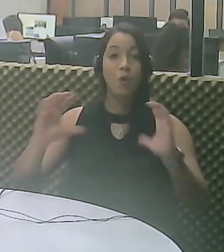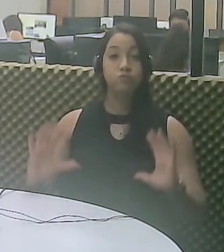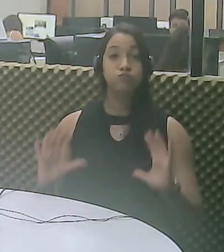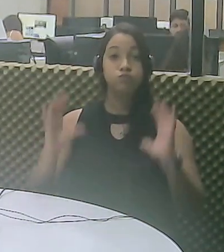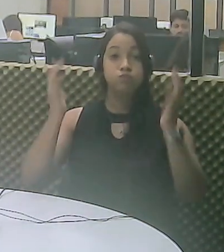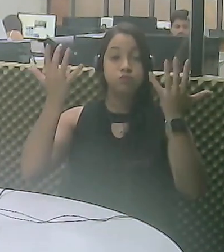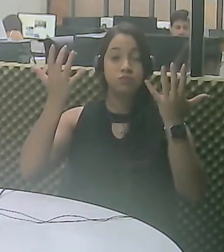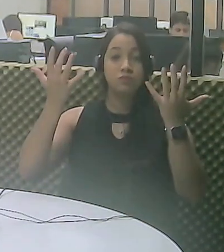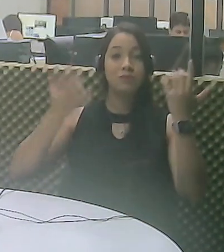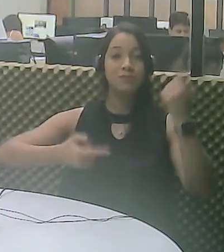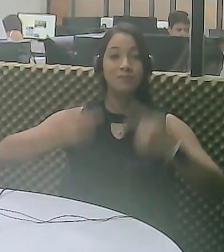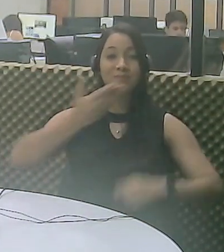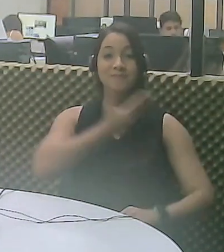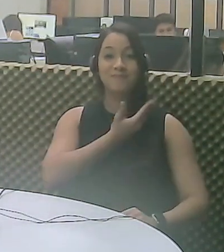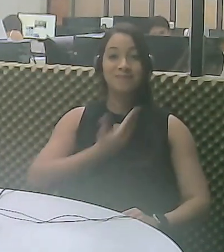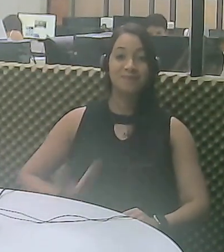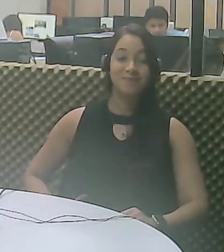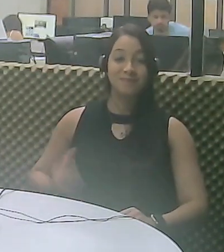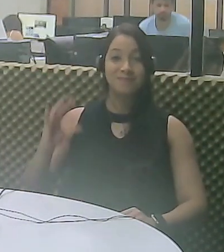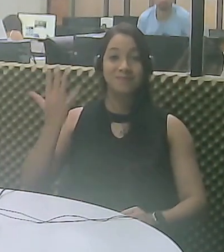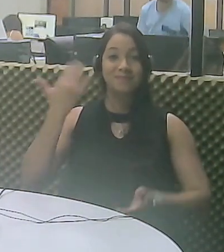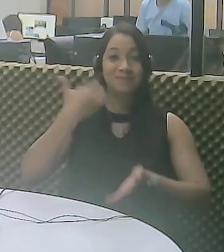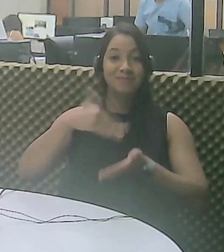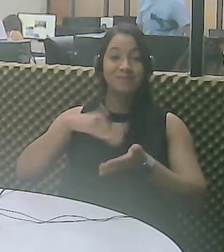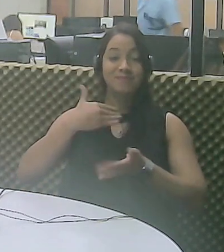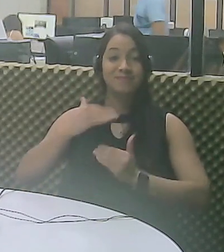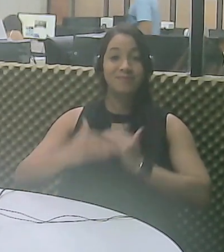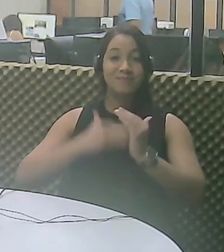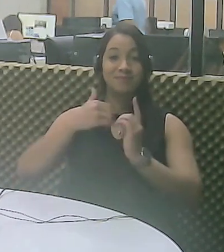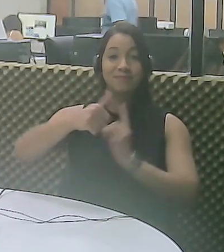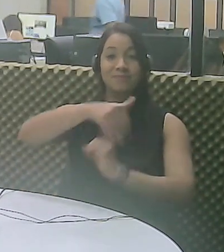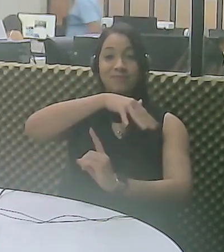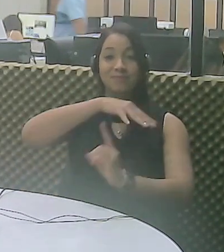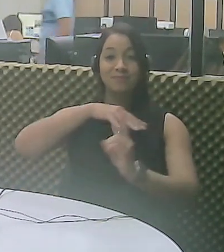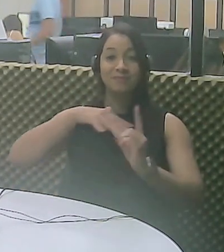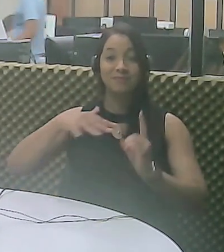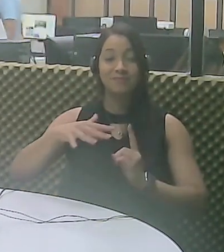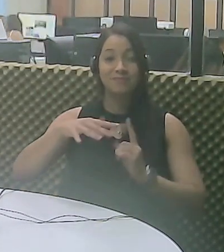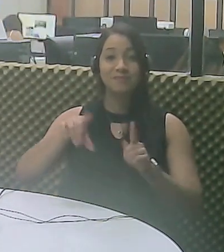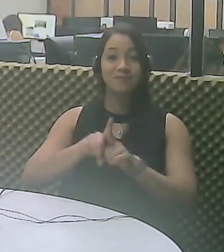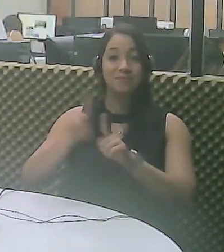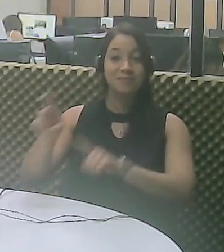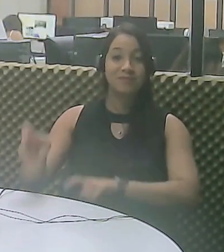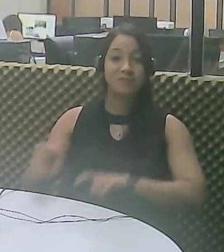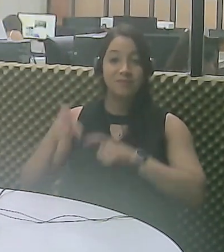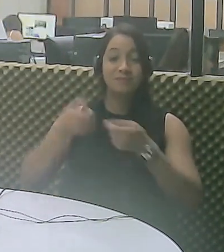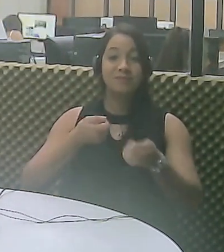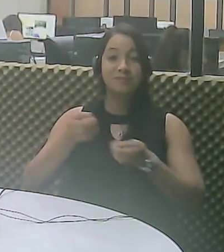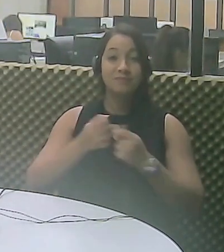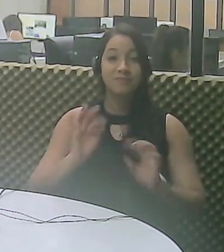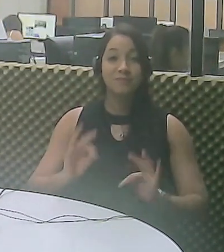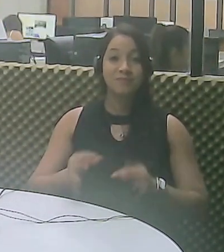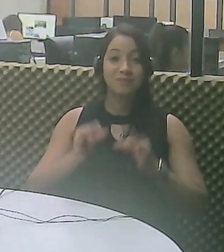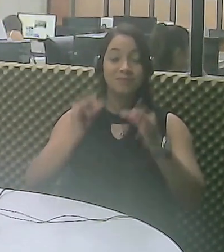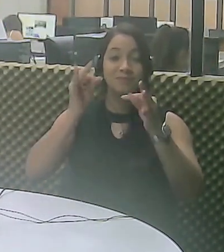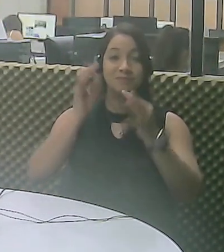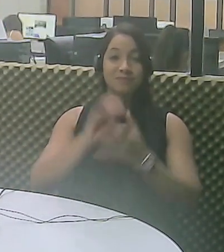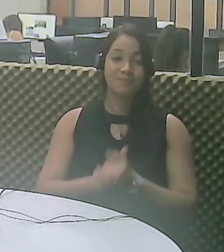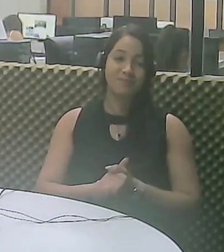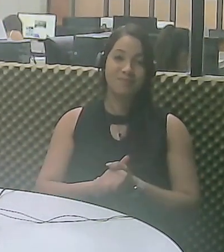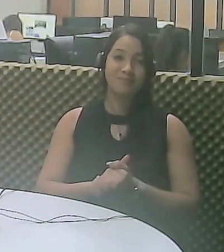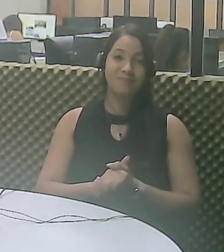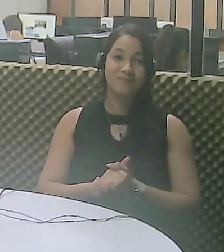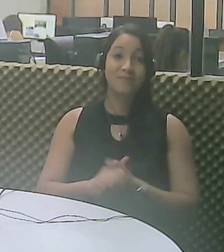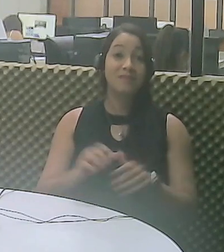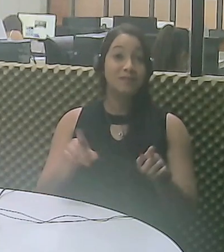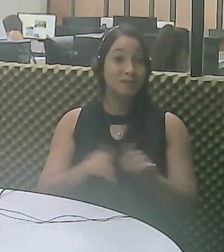Feirão é uma política pública realizada pelas Secretarias de Desenvolvimento Social e de Agronegócio, Economia e Inovação.